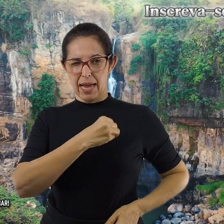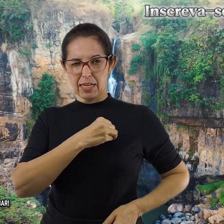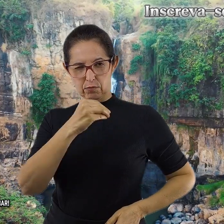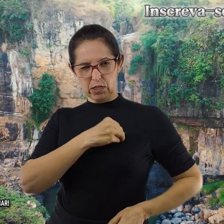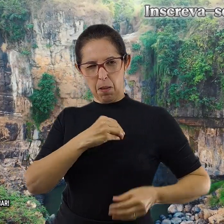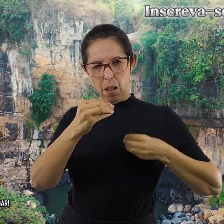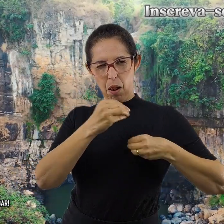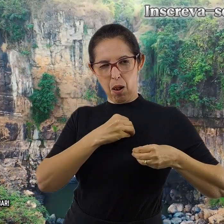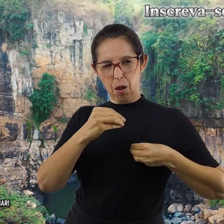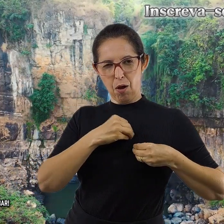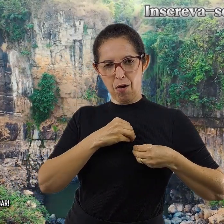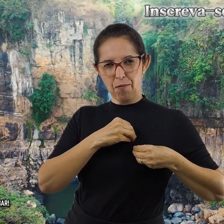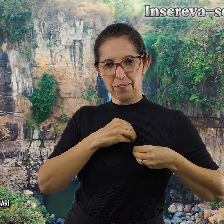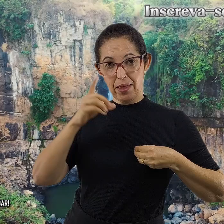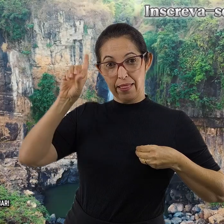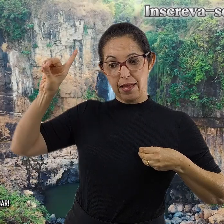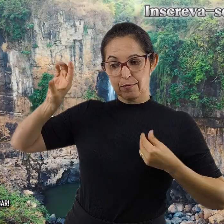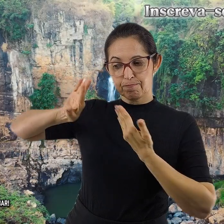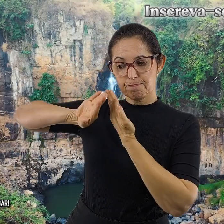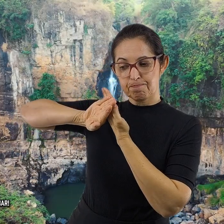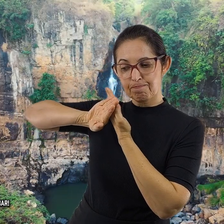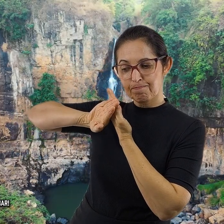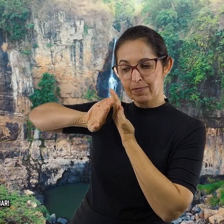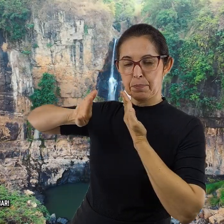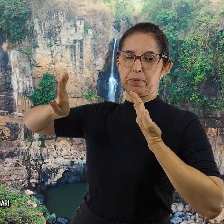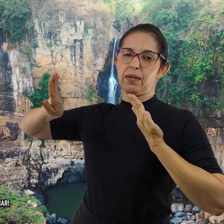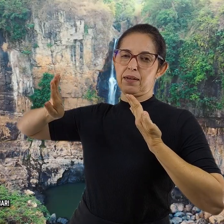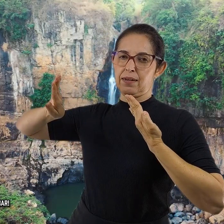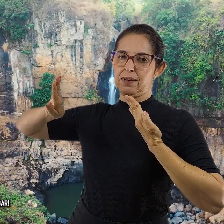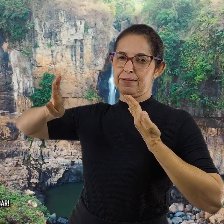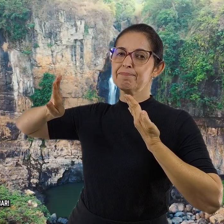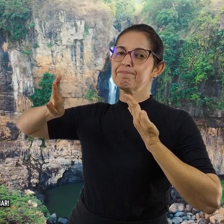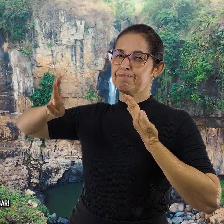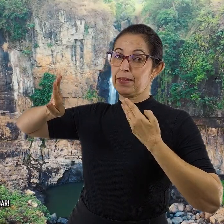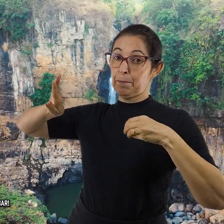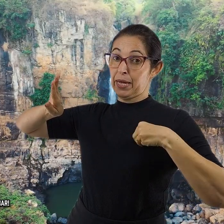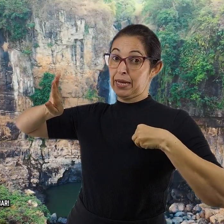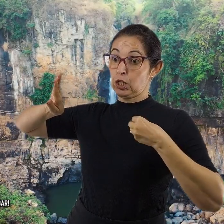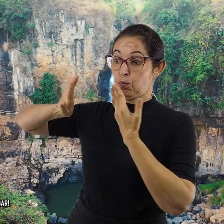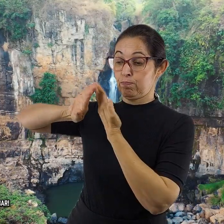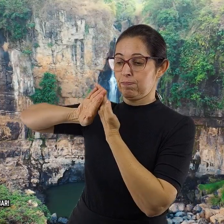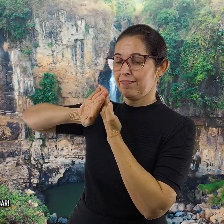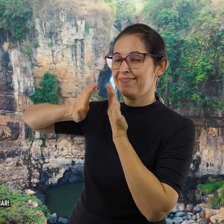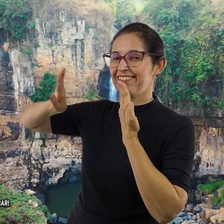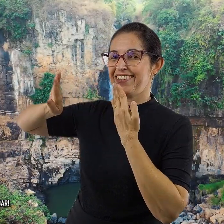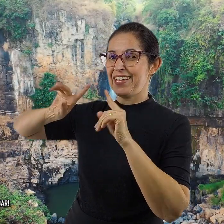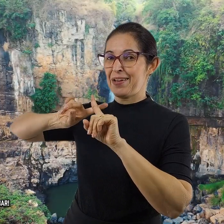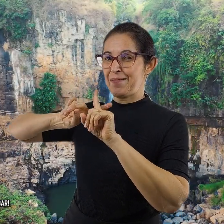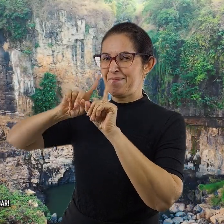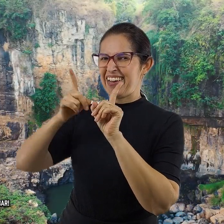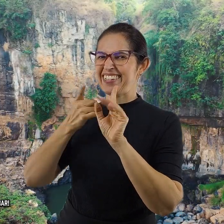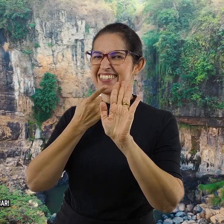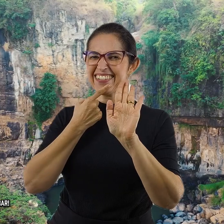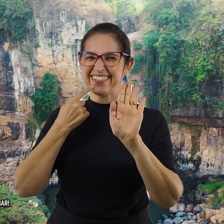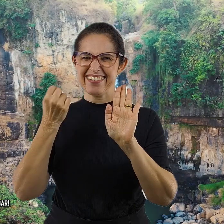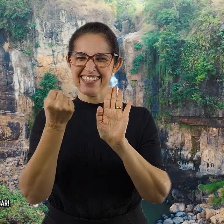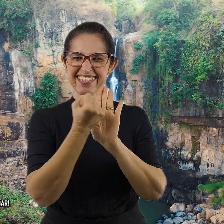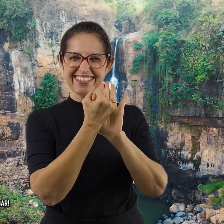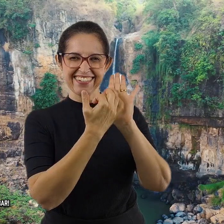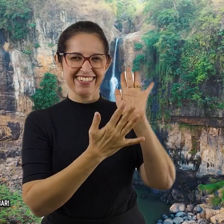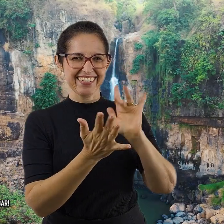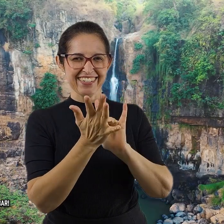você e Deus. O pecado separa, mas o sangue de Jesus Cristo